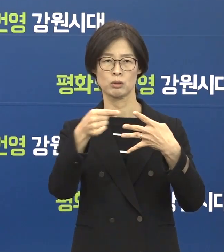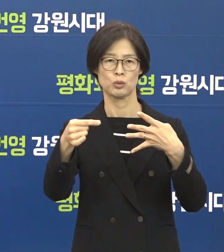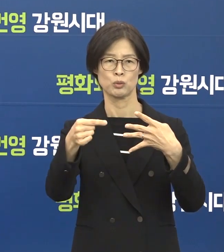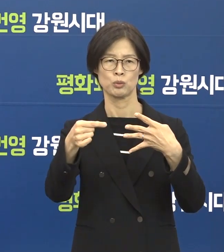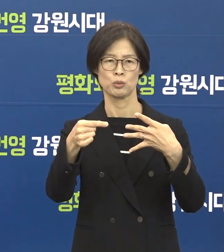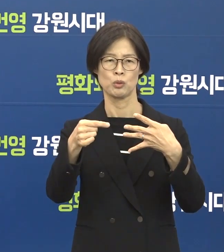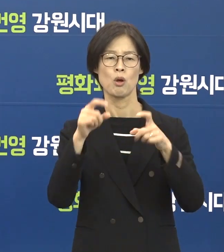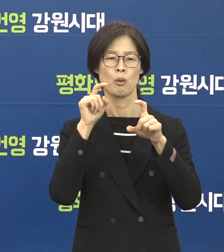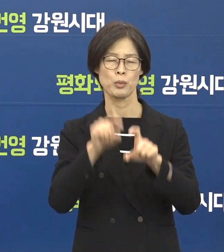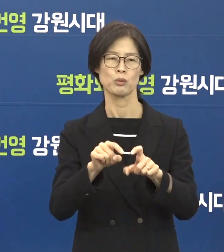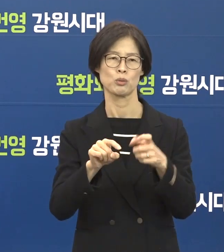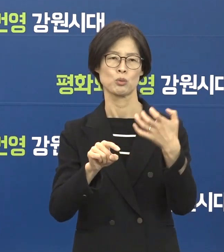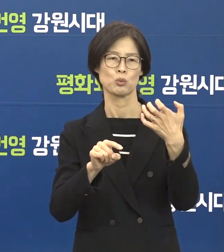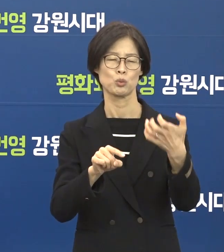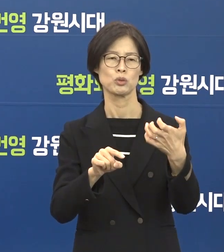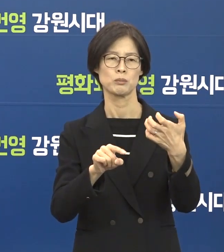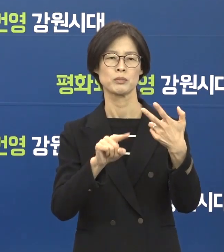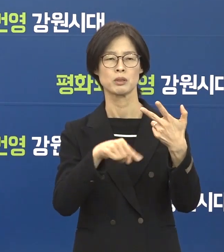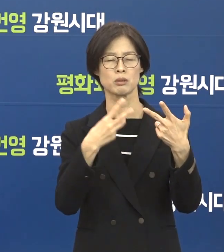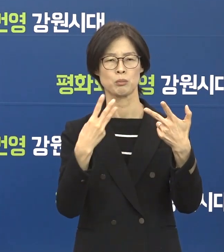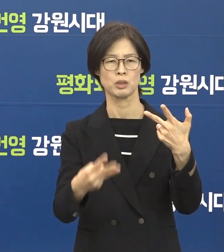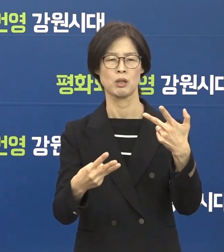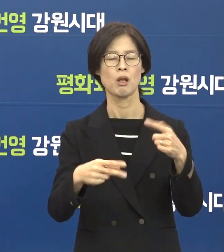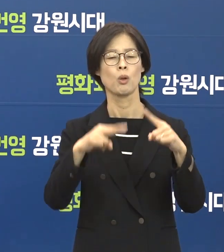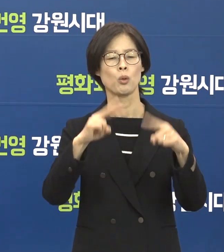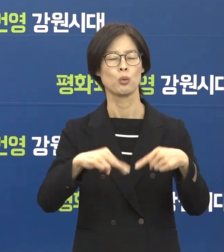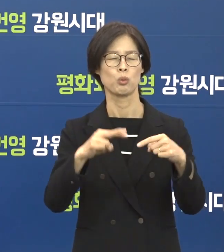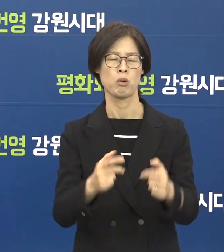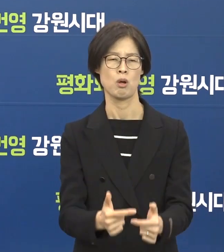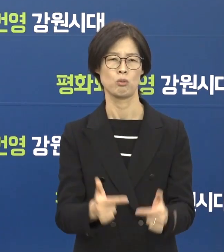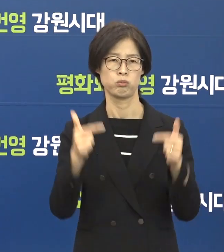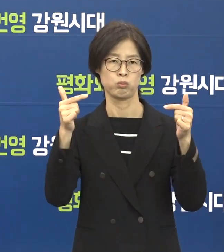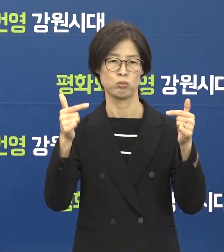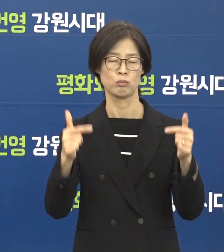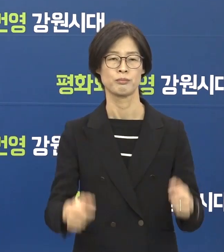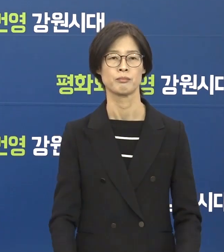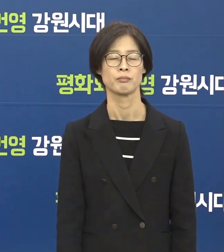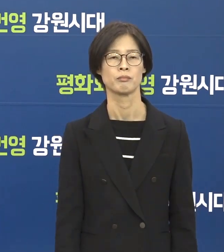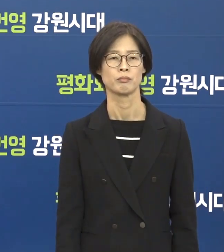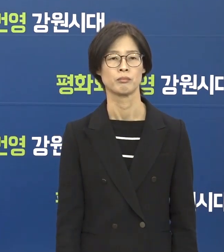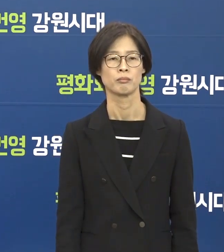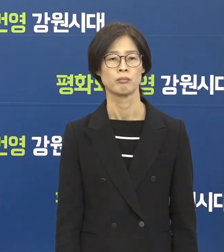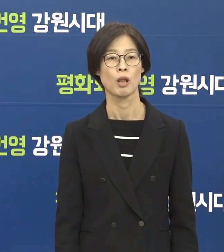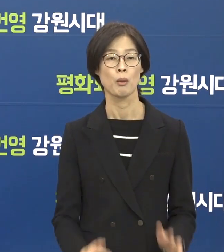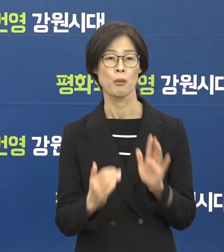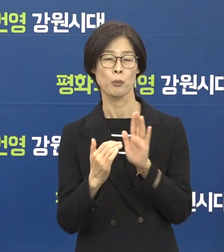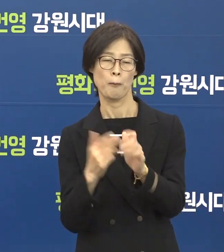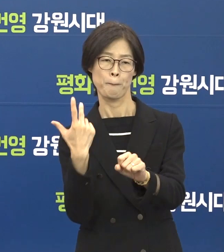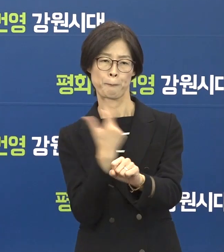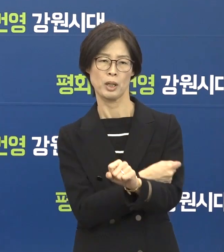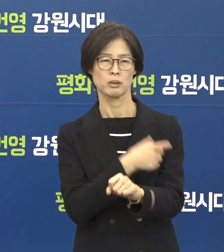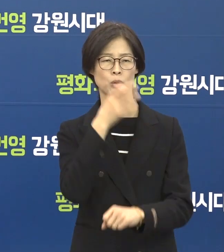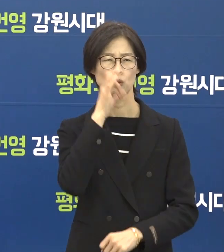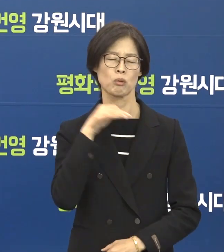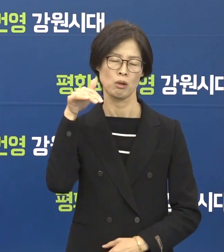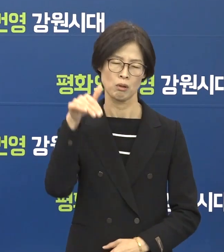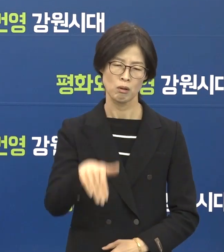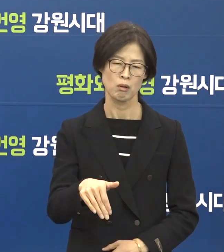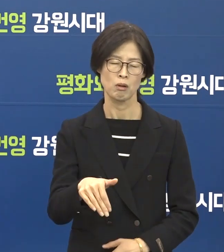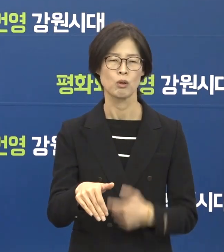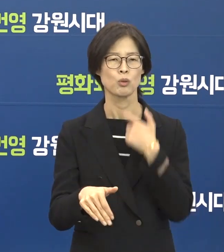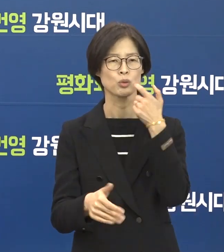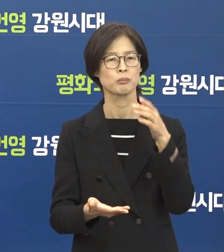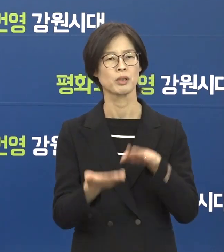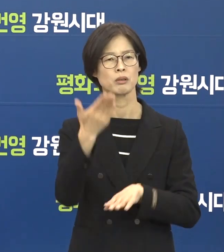주는 97.3명으로 2배 이상 급증하였으며 백신 효과 저하로 60대